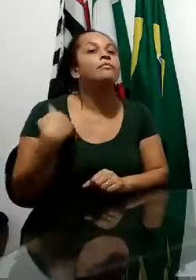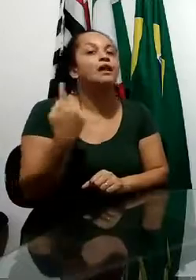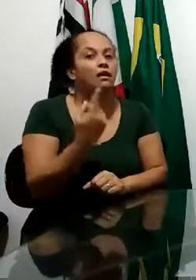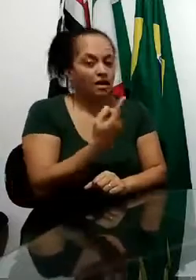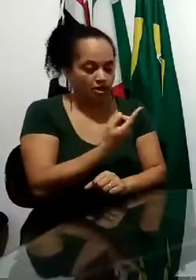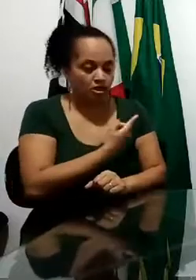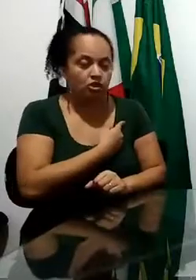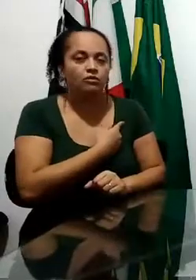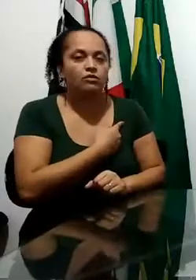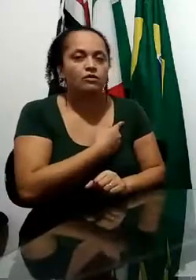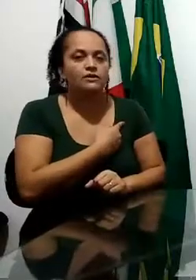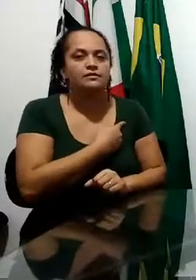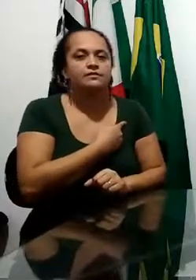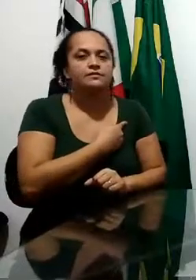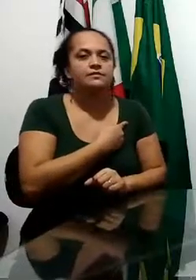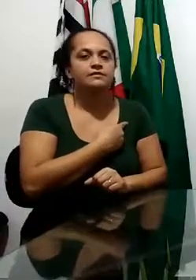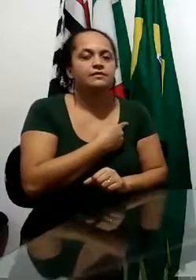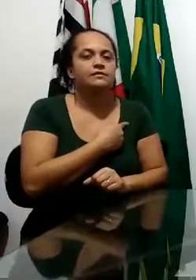nossa